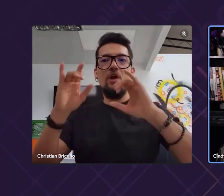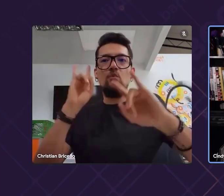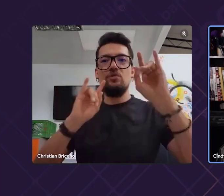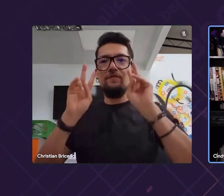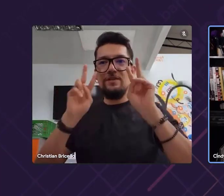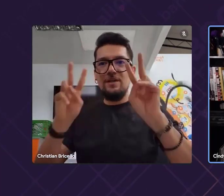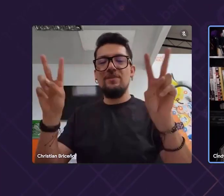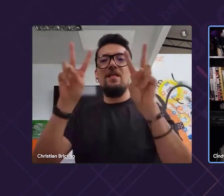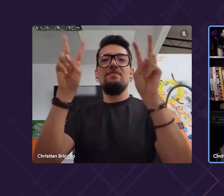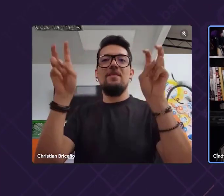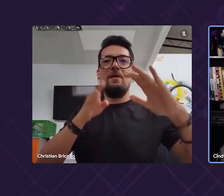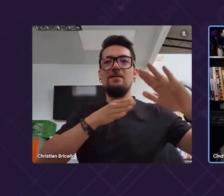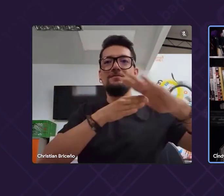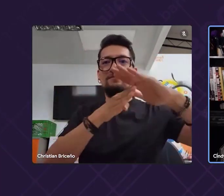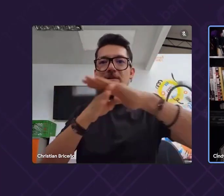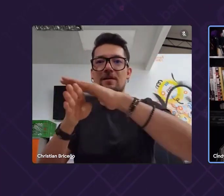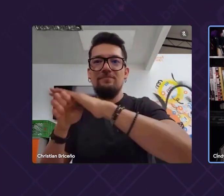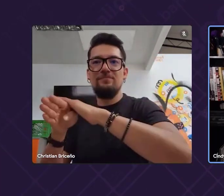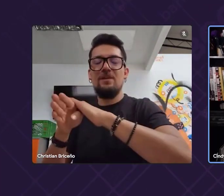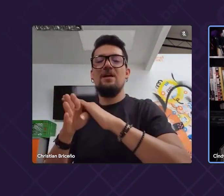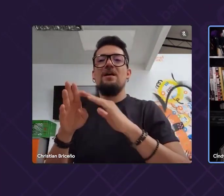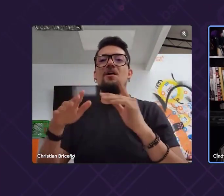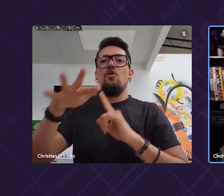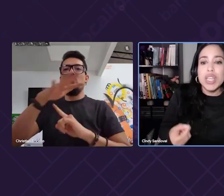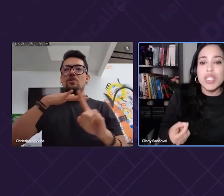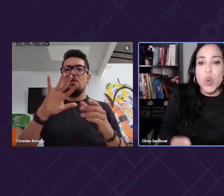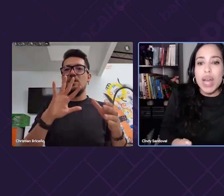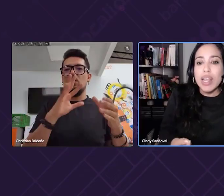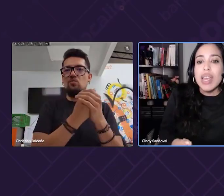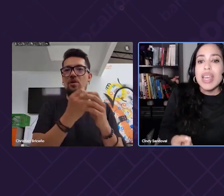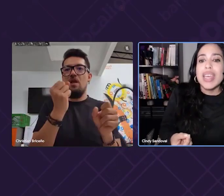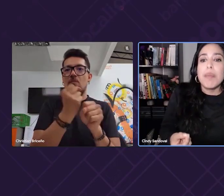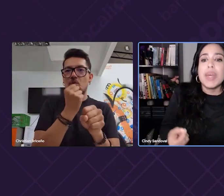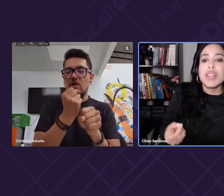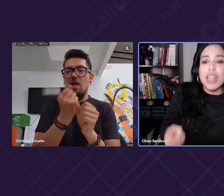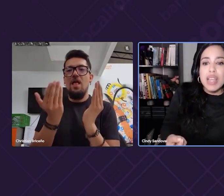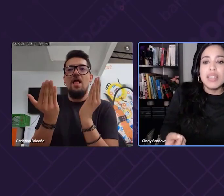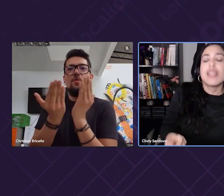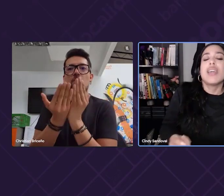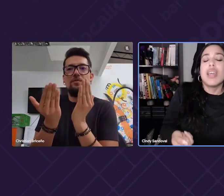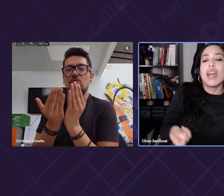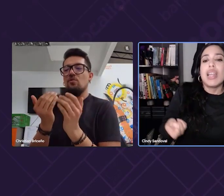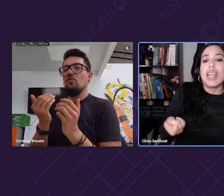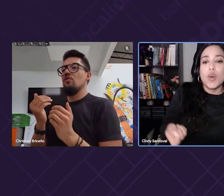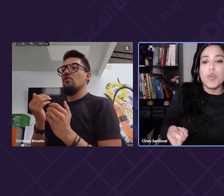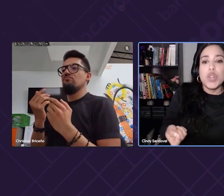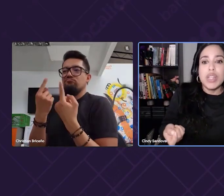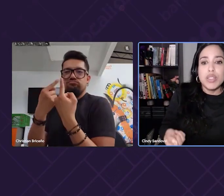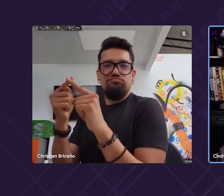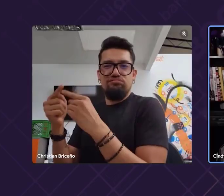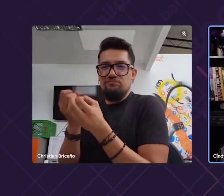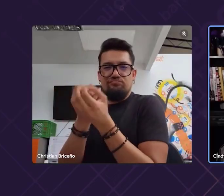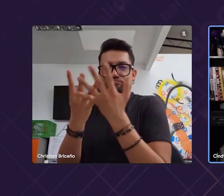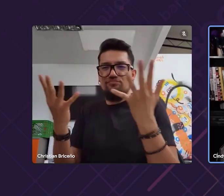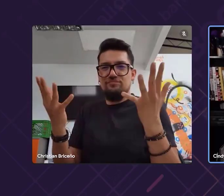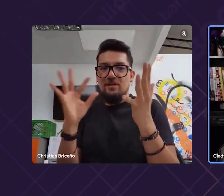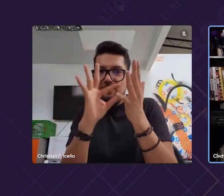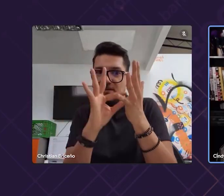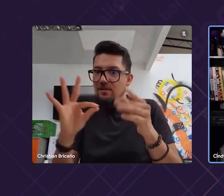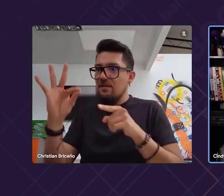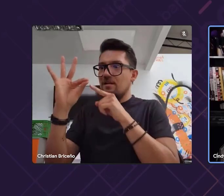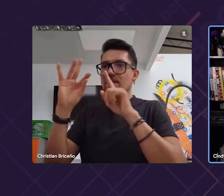como la lengua oficial de la comunidad sorda y es una lengua visogestual que pertenece a la comunidad sorda y